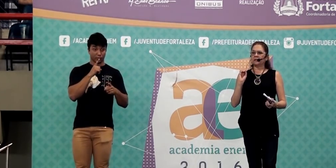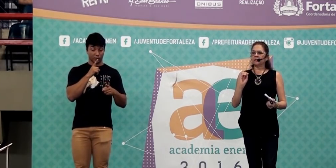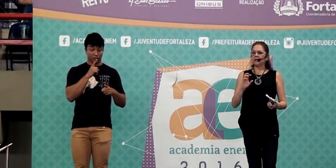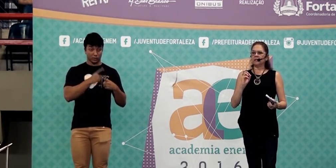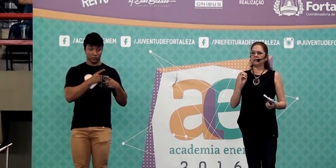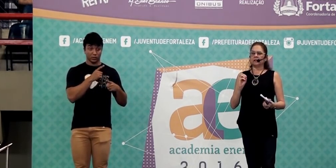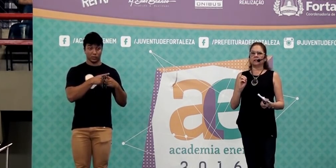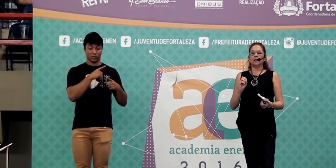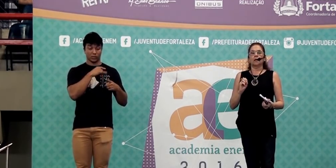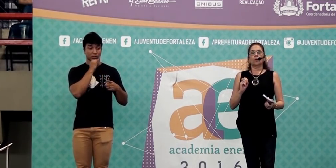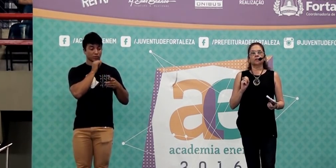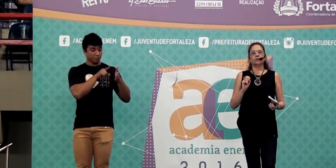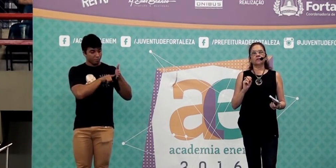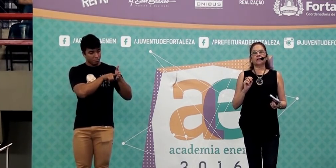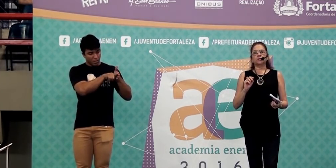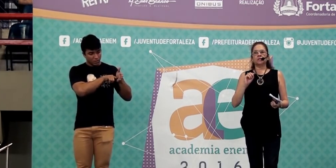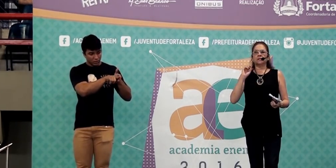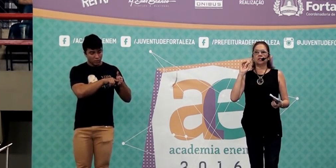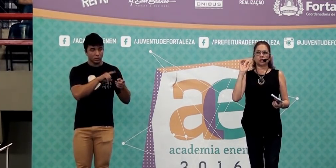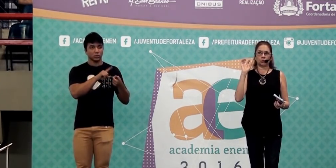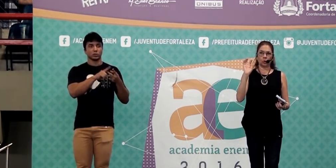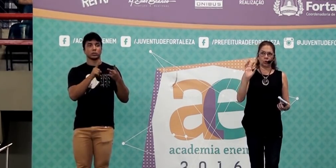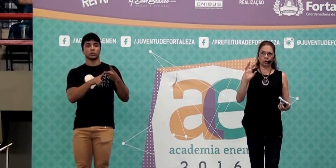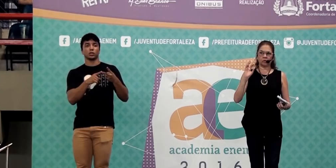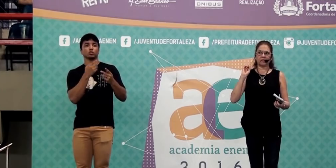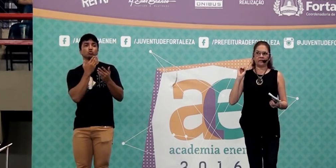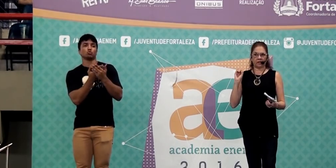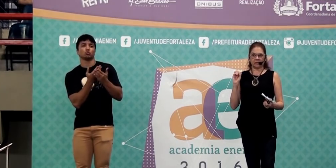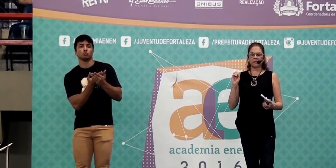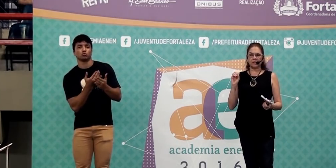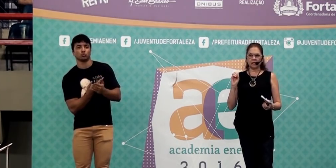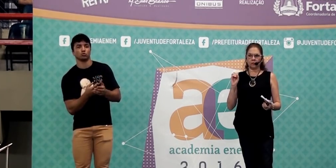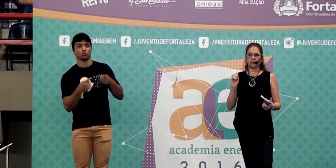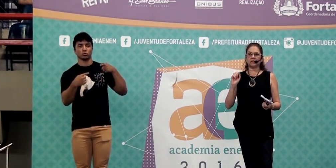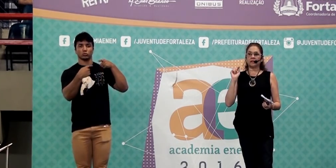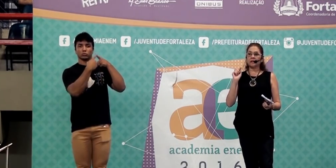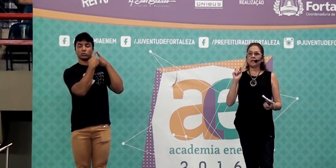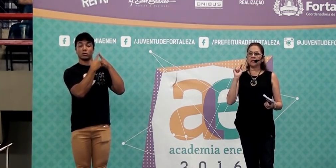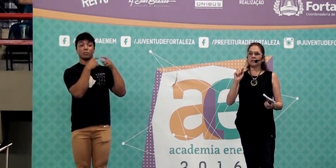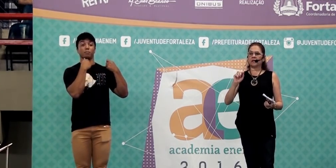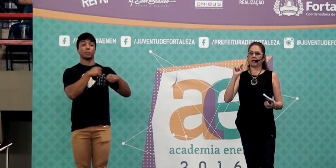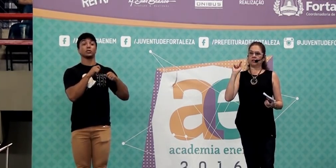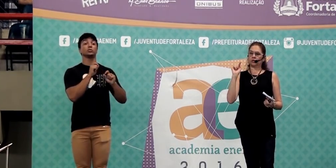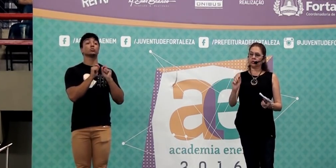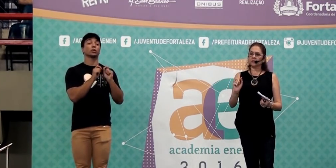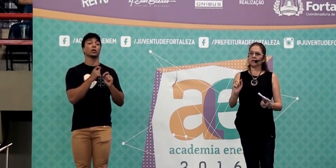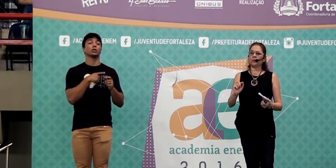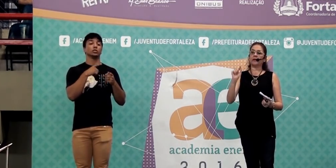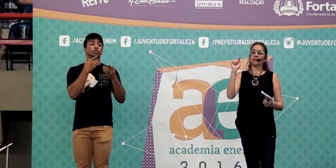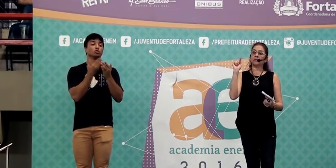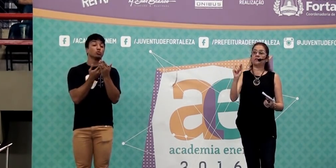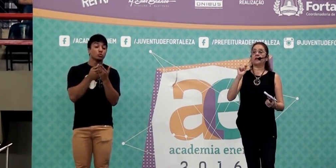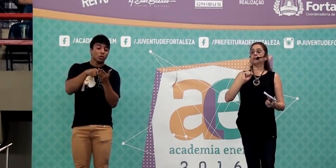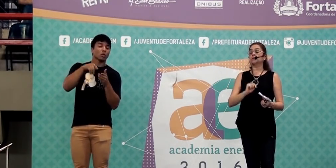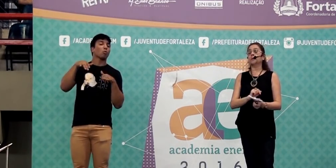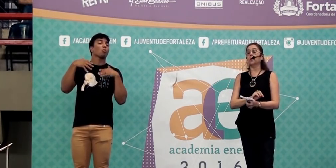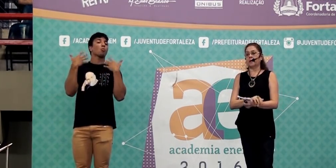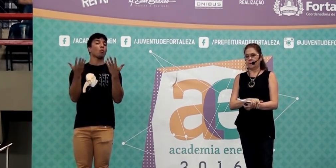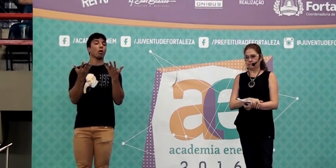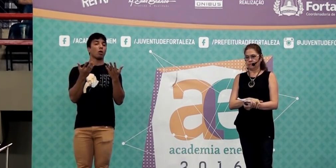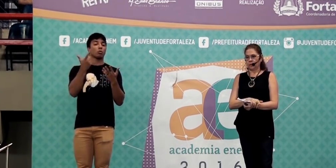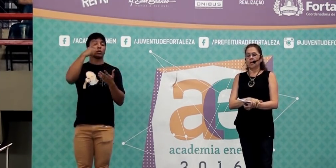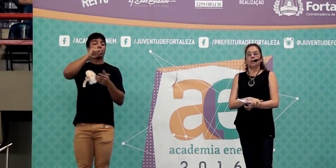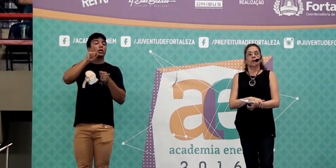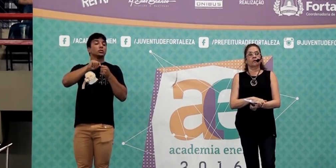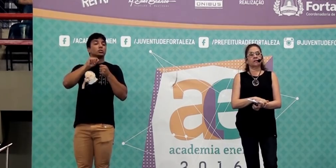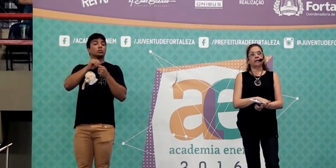diz pesquisas, quando você diz estudos evidenciam, você tem que dizer que estudos são esses e feitos por